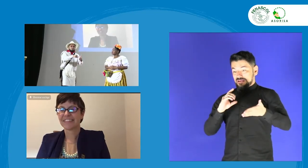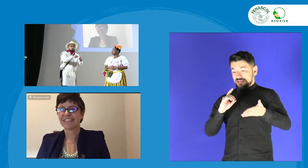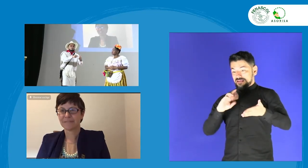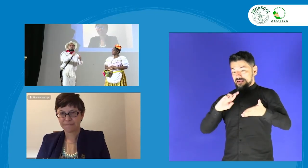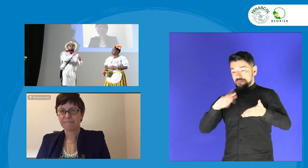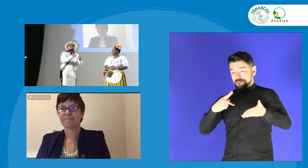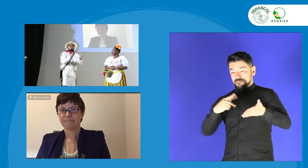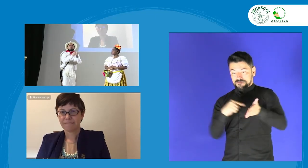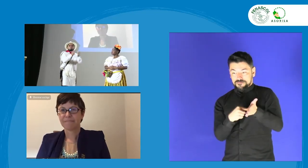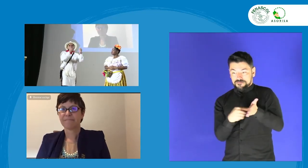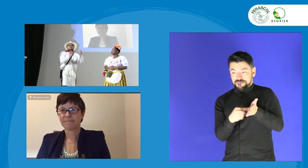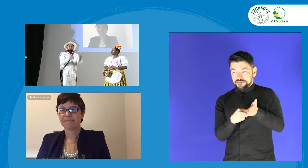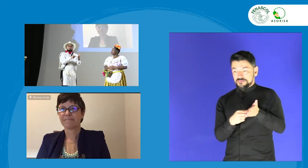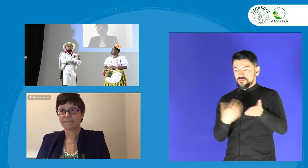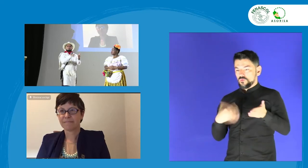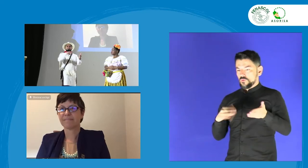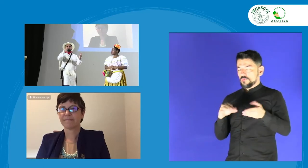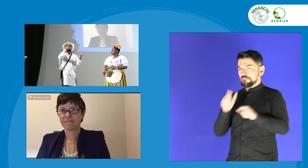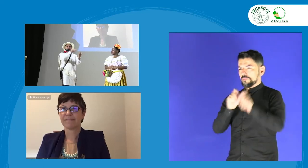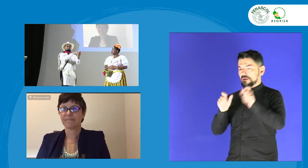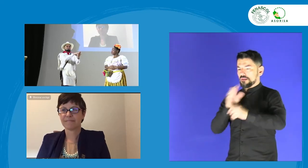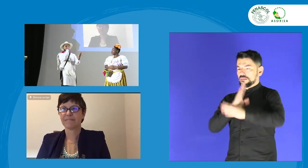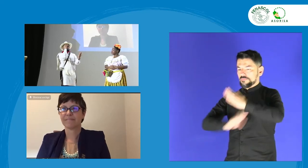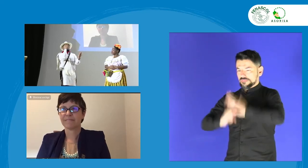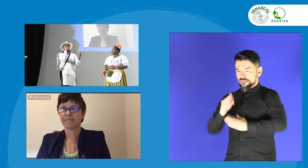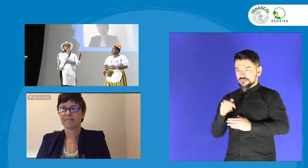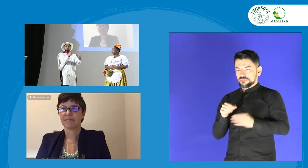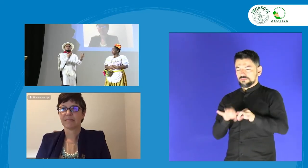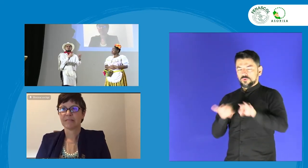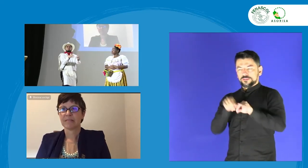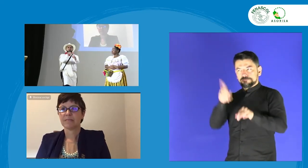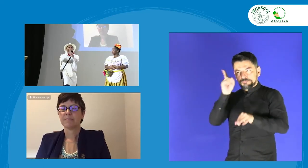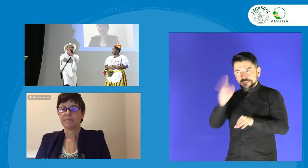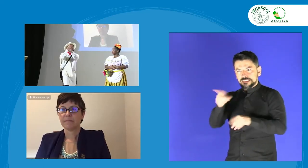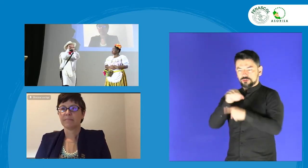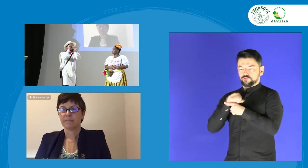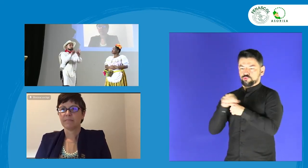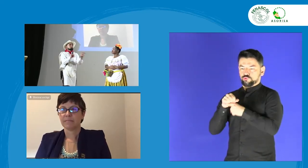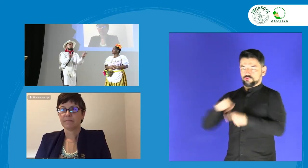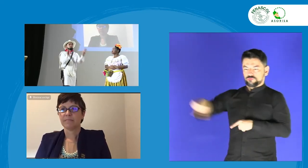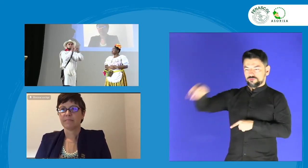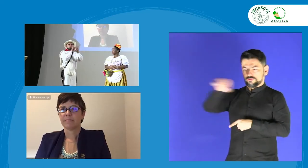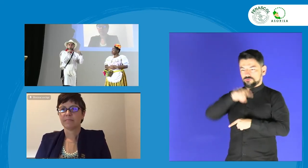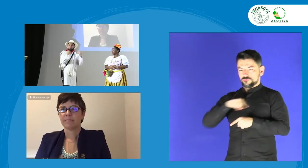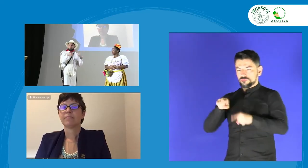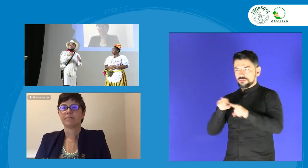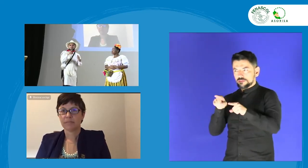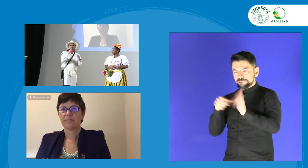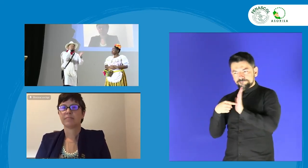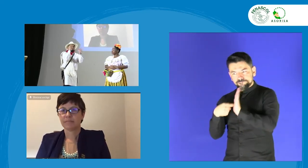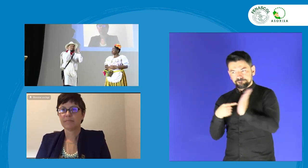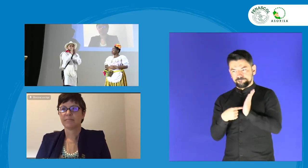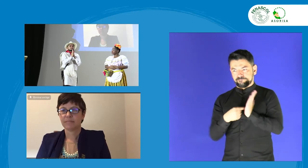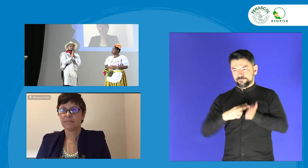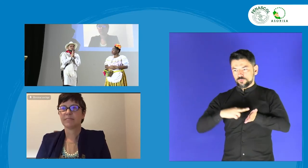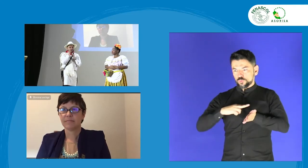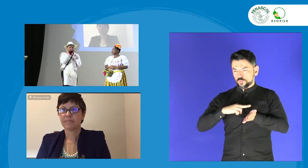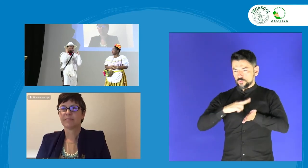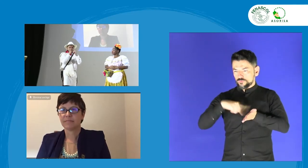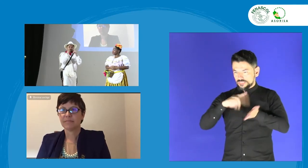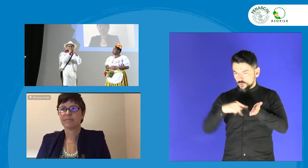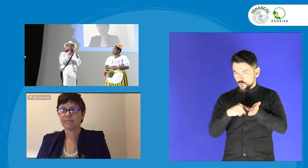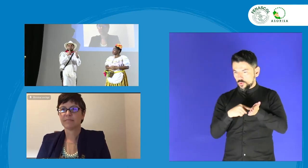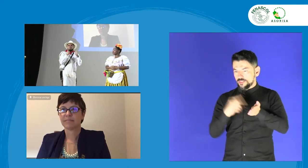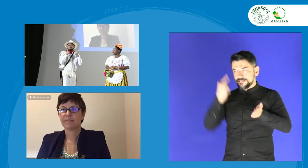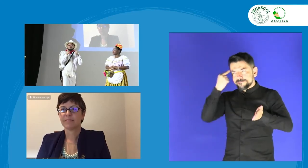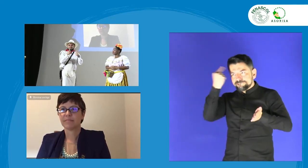de la convención, de que ya se ha ratificado y cómo podemos aprender de ella para poder hacer incidencia ante